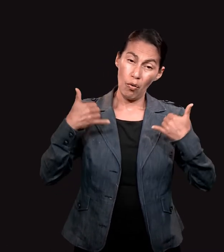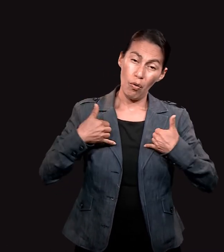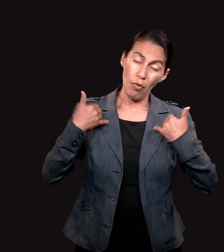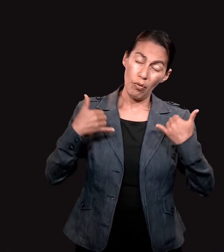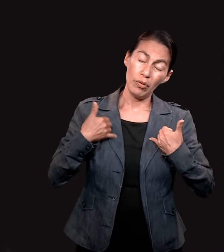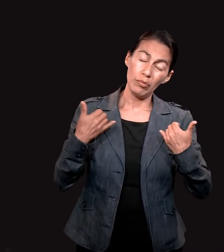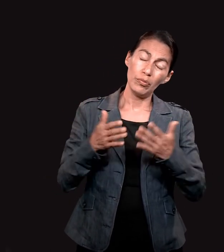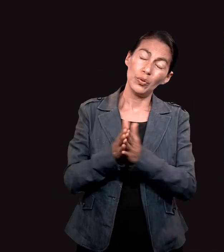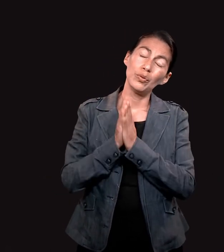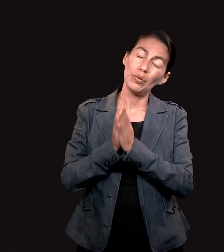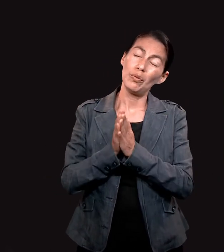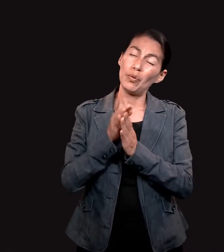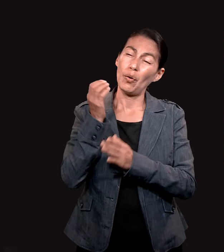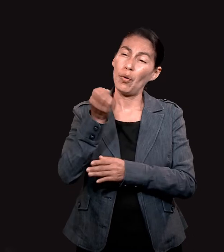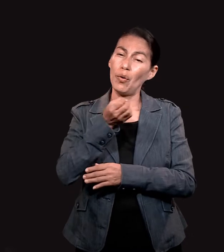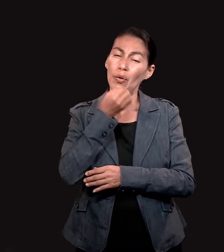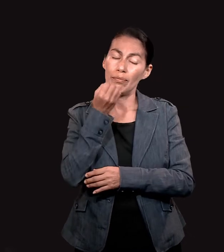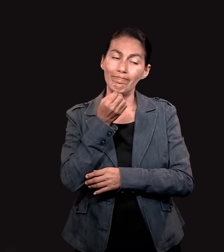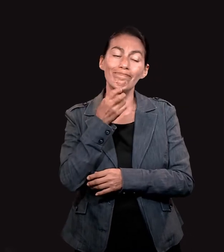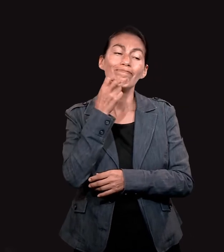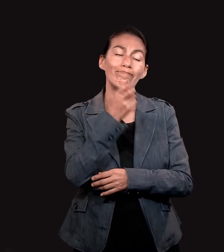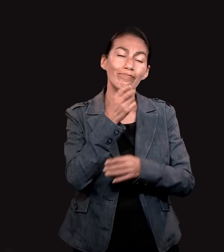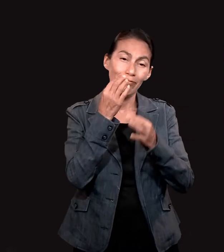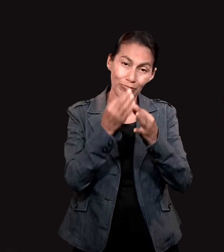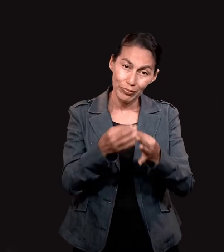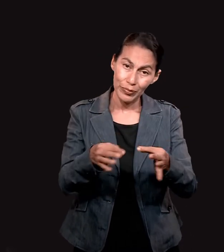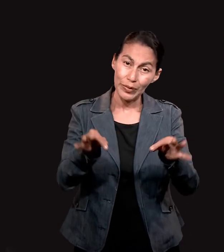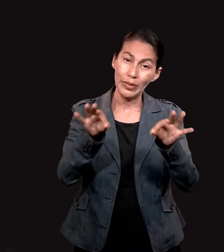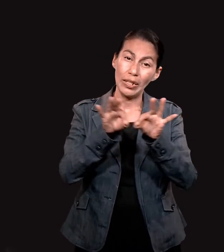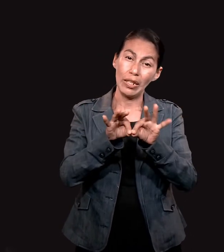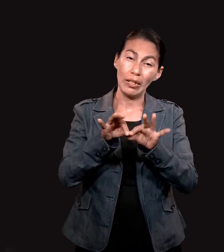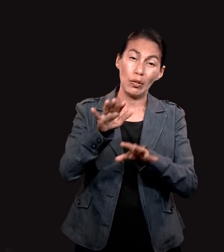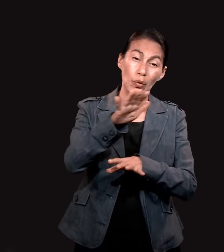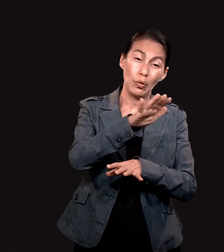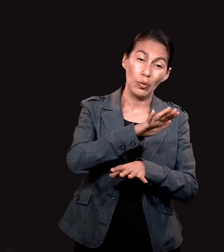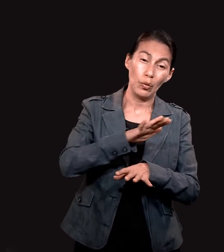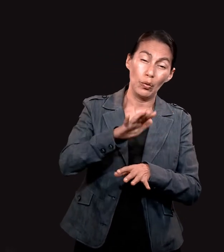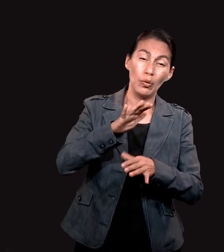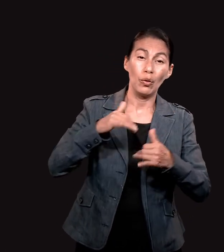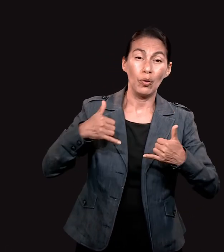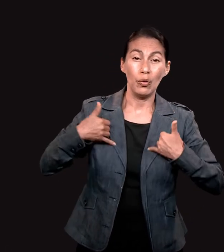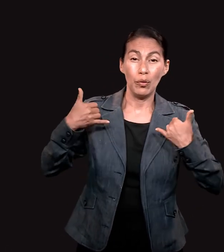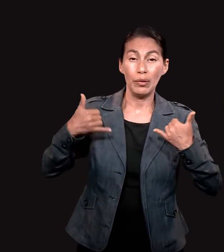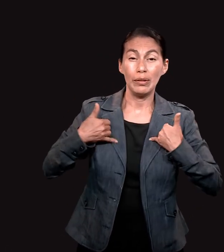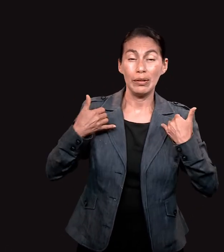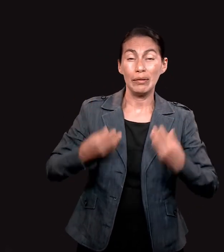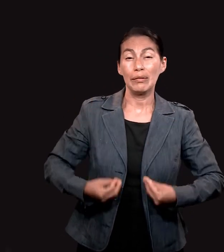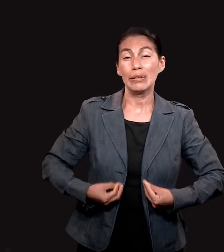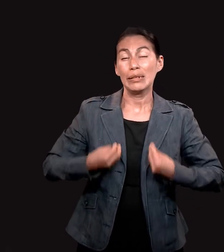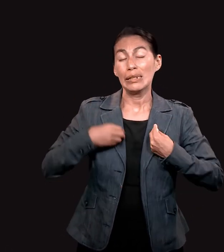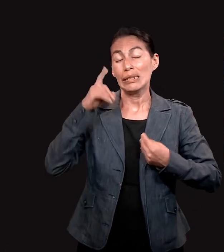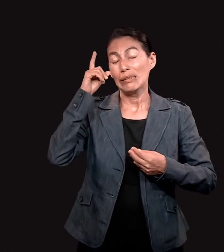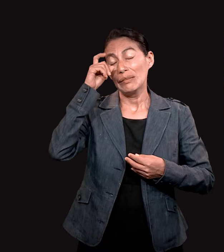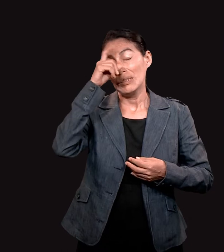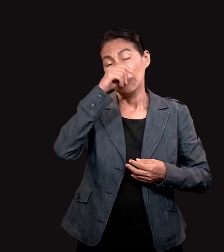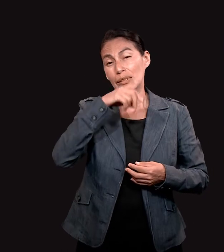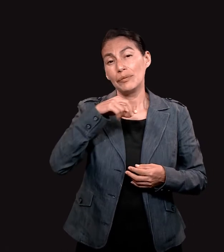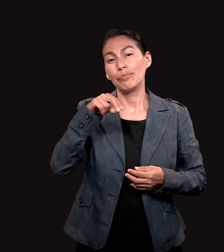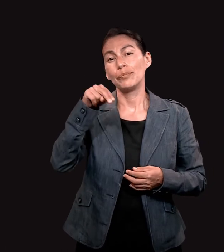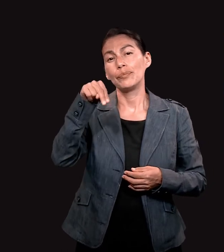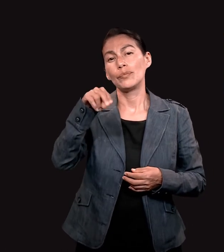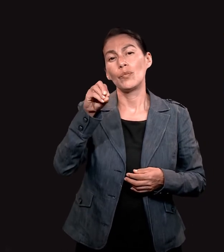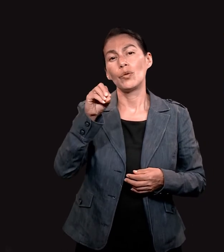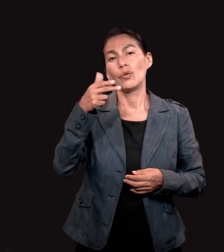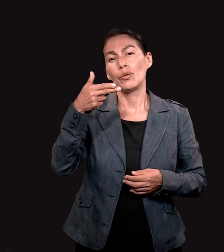adolescente. Es importante orar por nuestros adolescentes que están en una difícil etapa de la